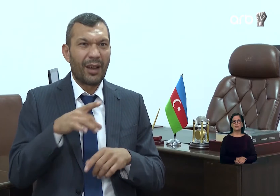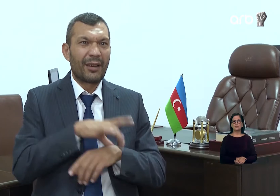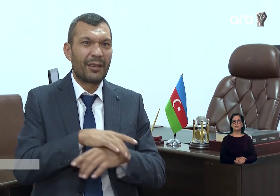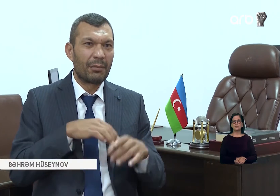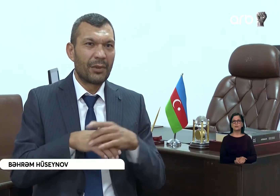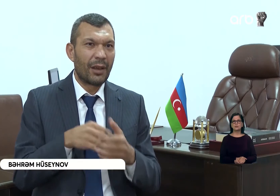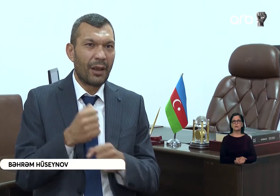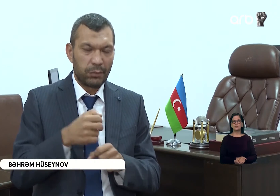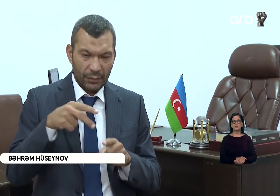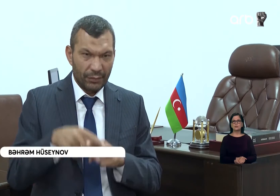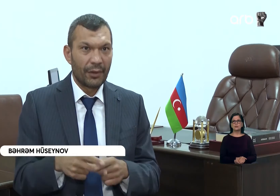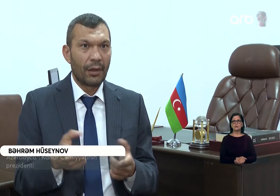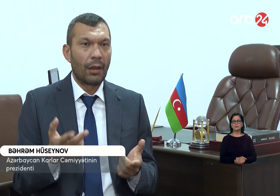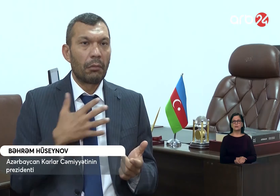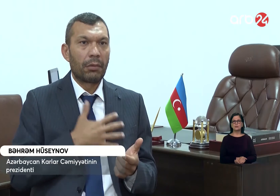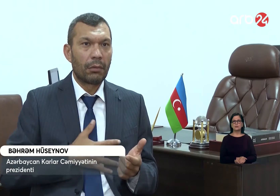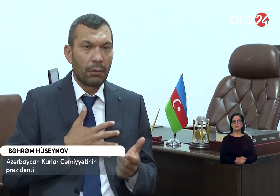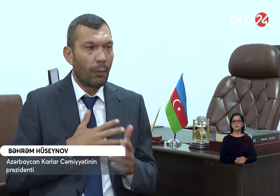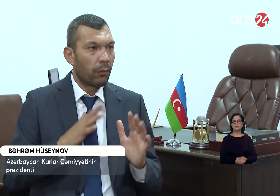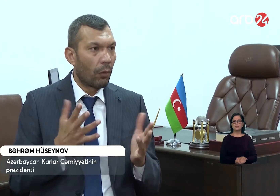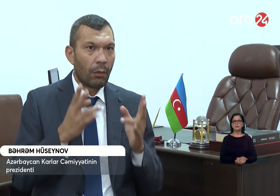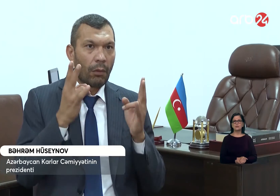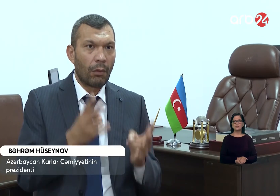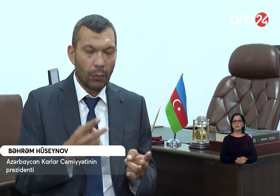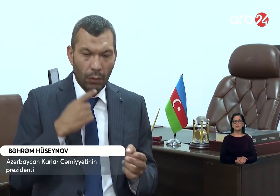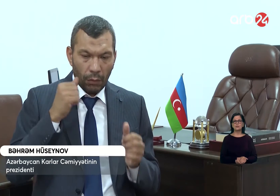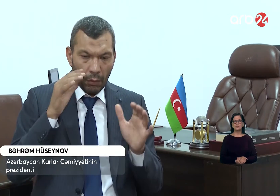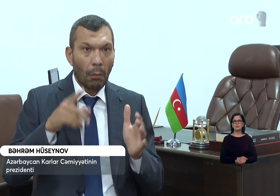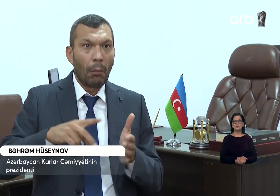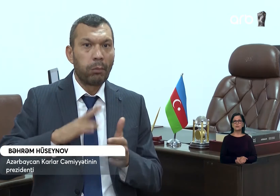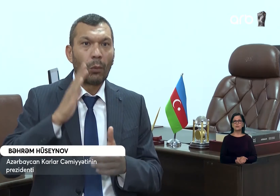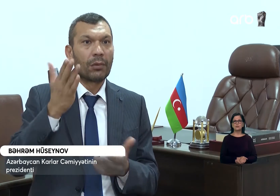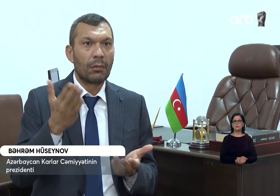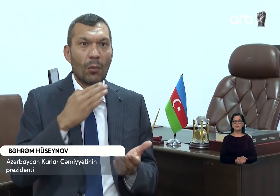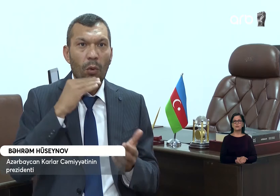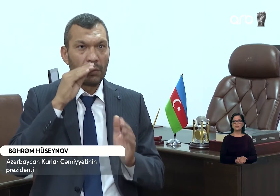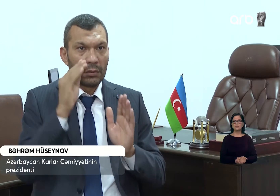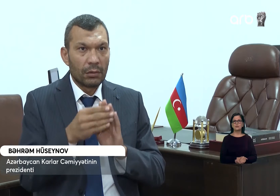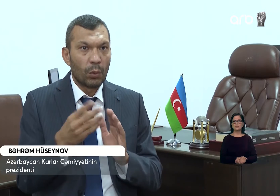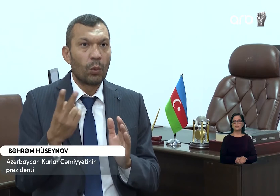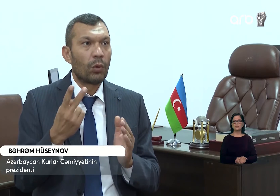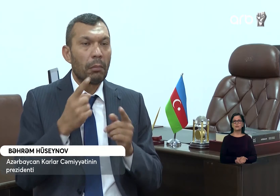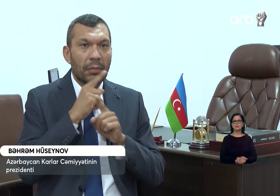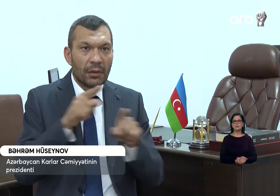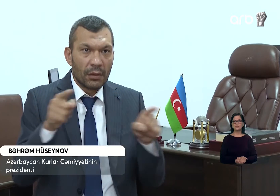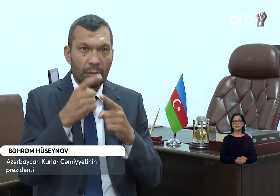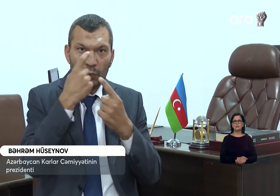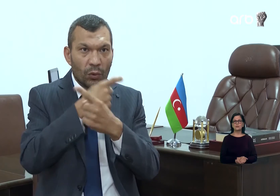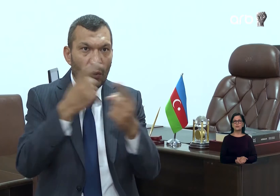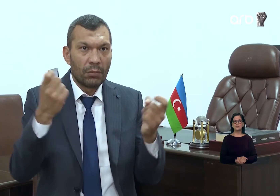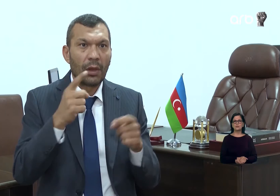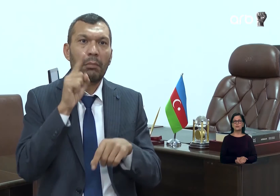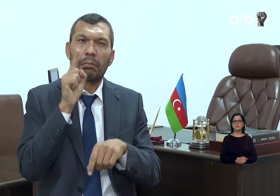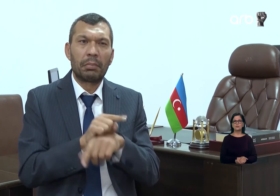bölgələrdə danışa bilən əksər valideynlər eşitmə məhdudiyyətli övladlarını təhsildən kənar qoyurlar. Həmin uşaqlar istismar